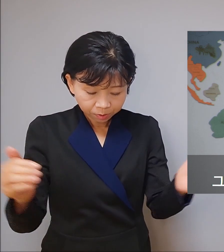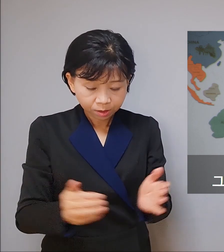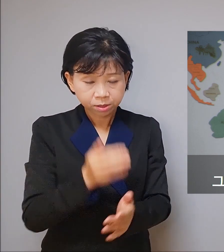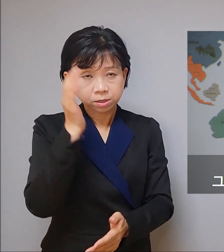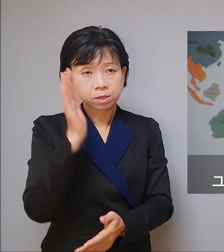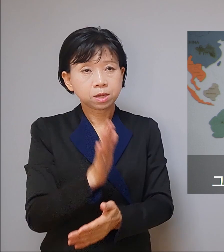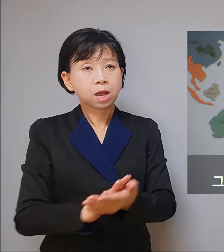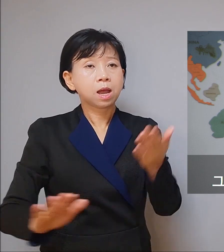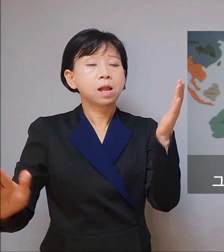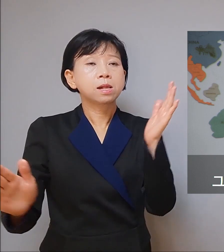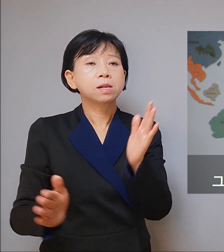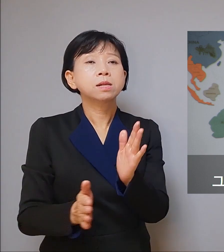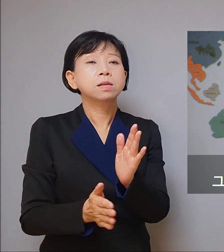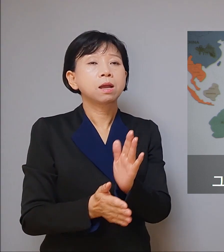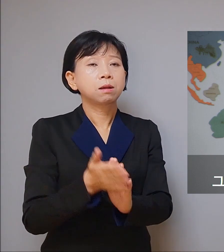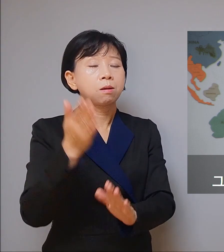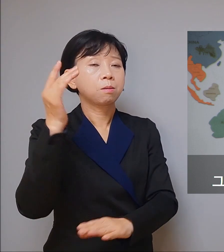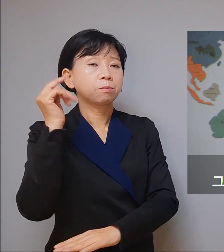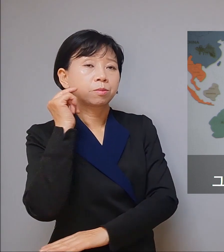엎드려 그